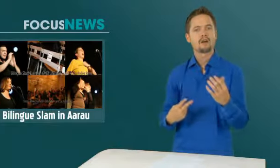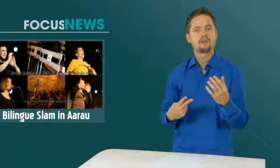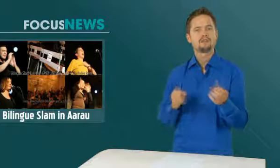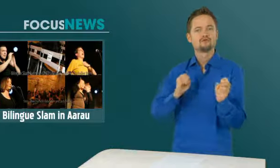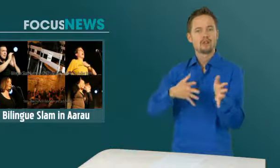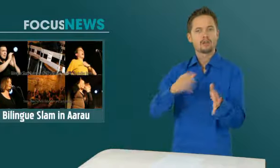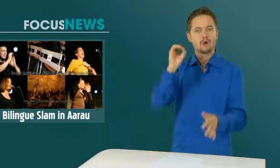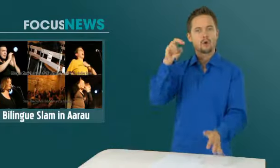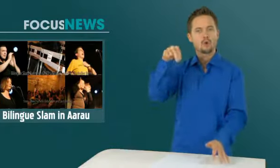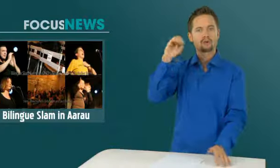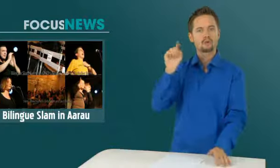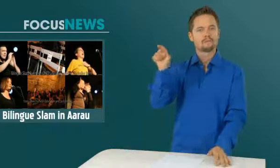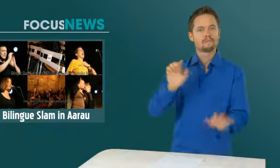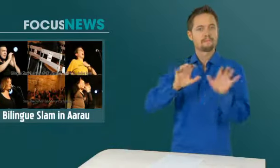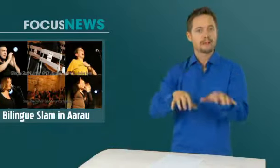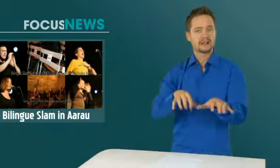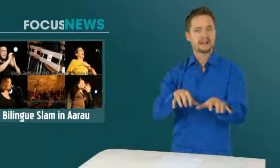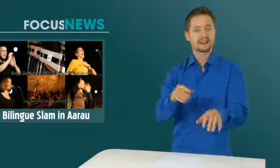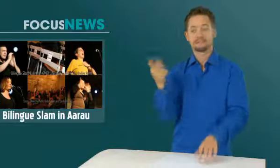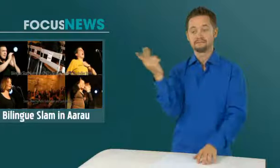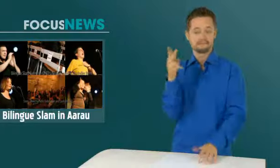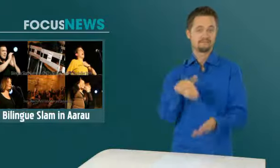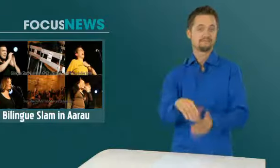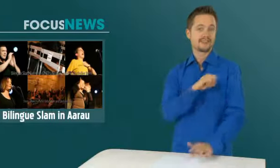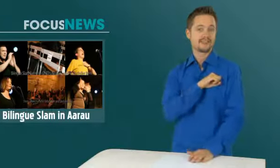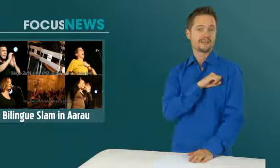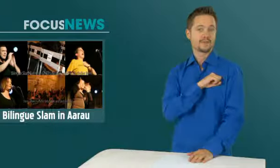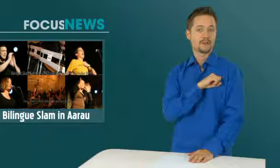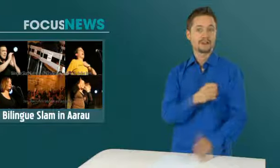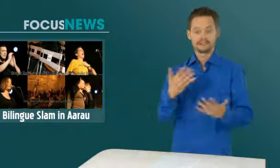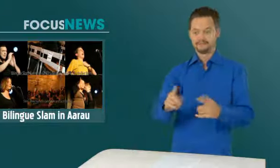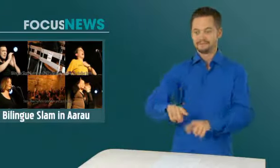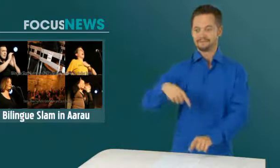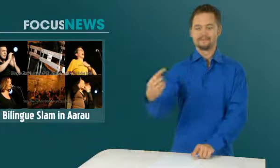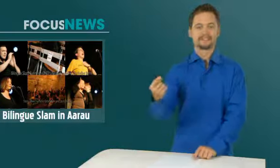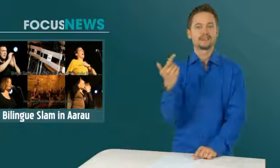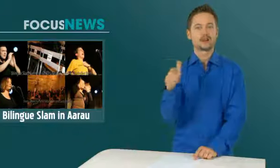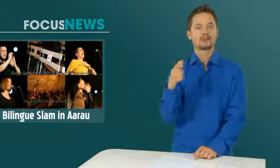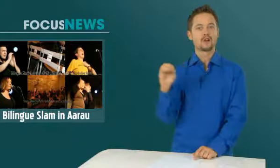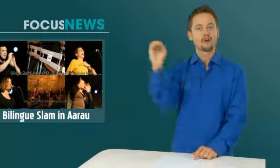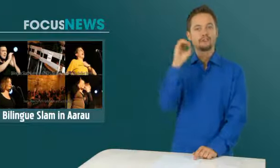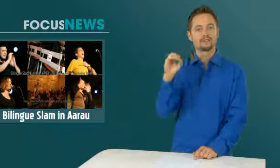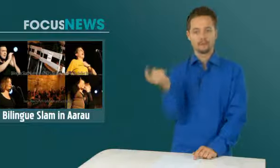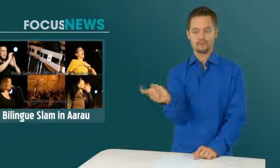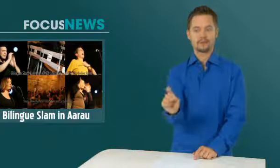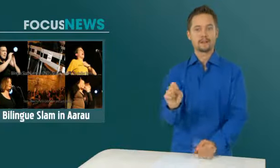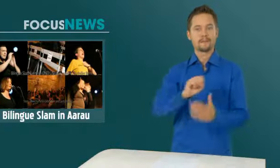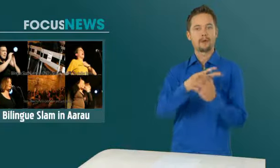auch der billing slam im ono im bett waren ein erfolg am 22 oktober geht in der aula in der